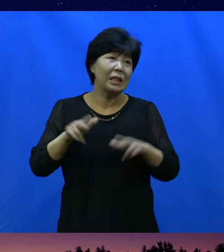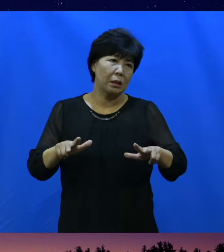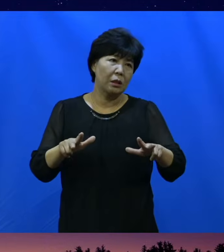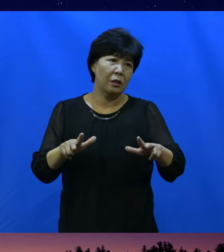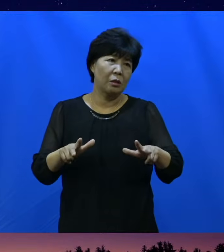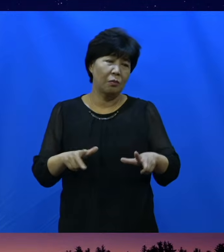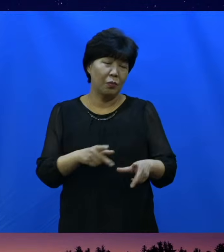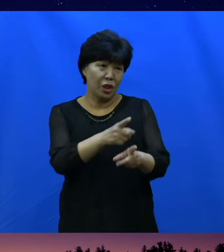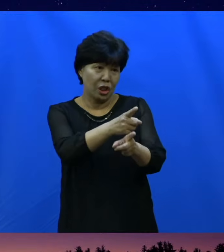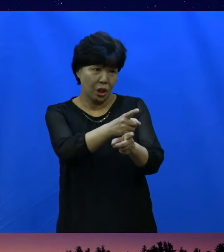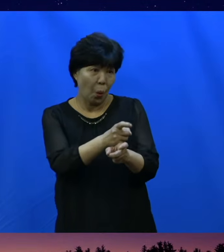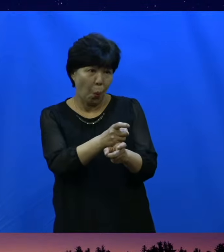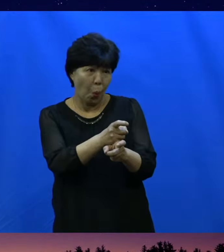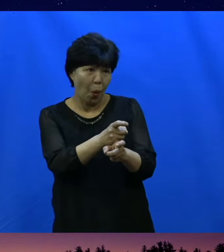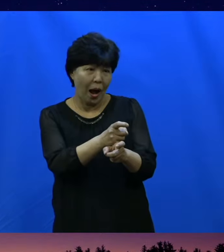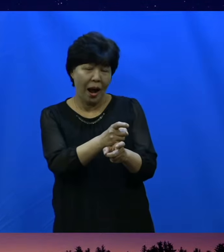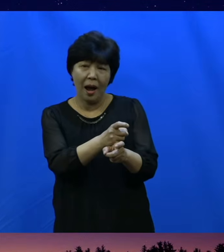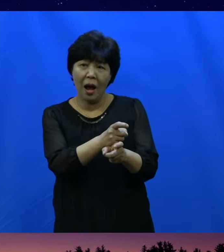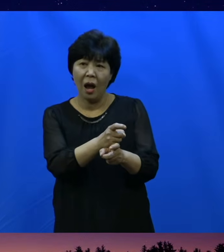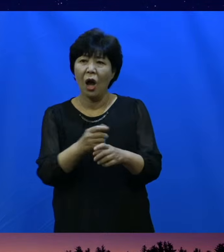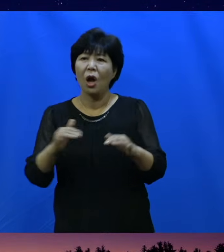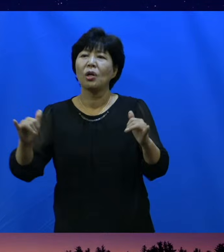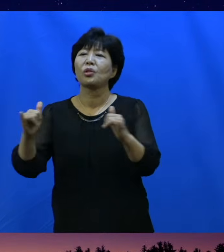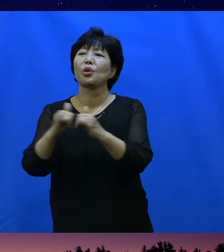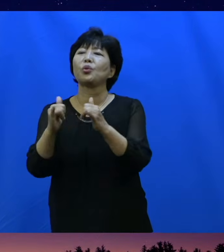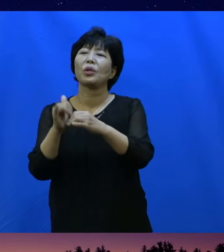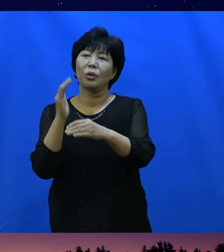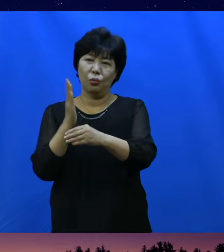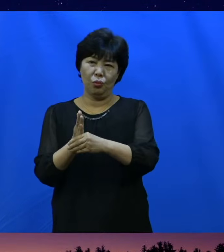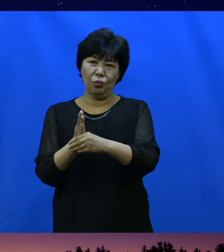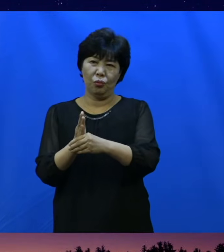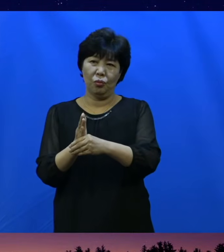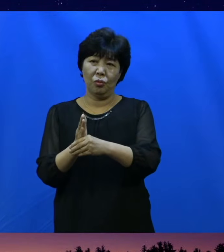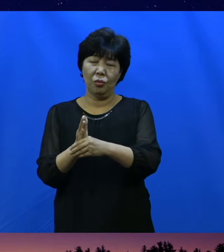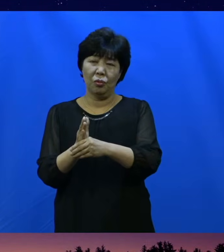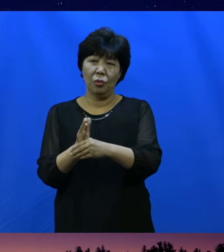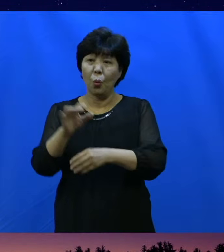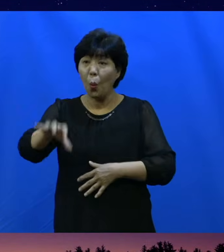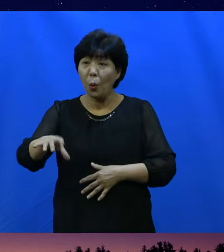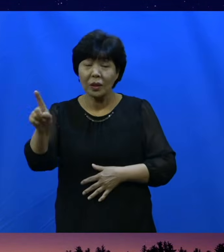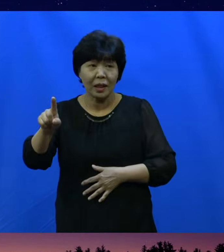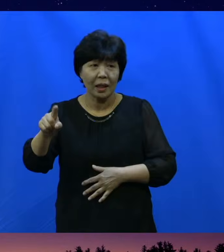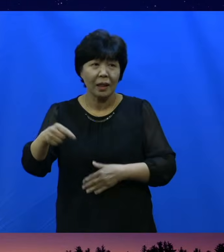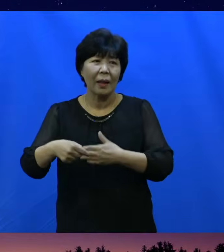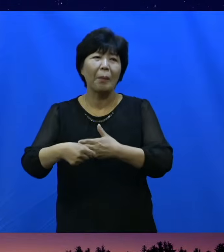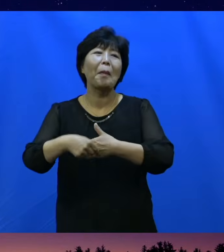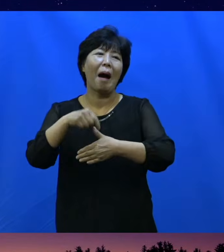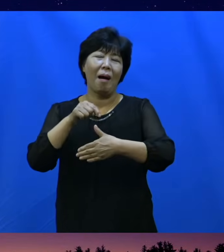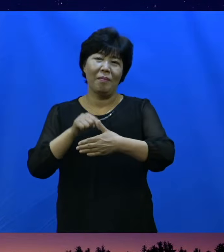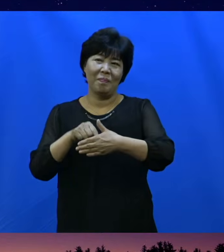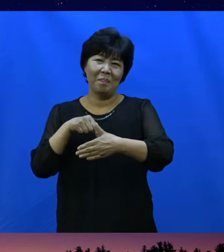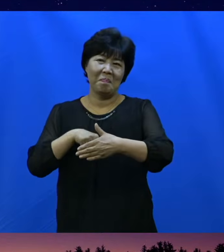우리는 전쟁 중이다. 전투가 일어나고 있다. 어디에? 내 마음 안에, 내 생각.